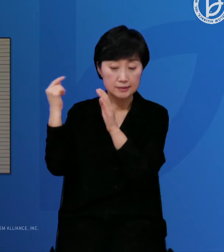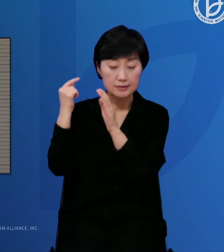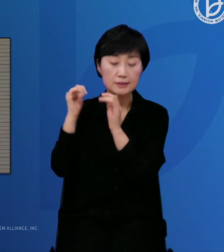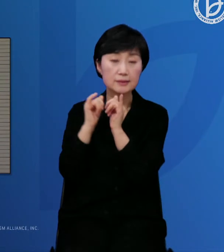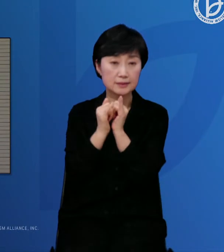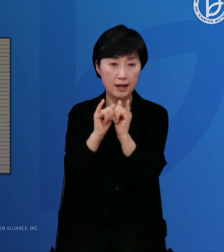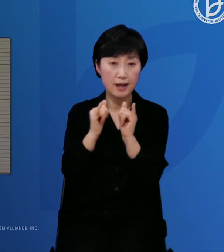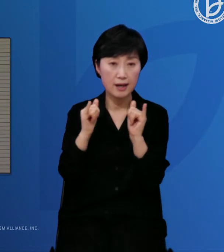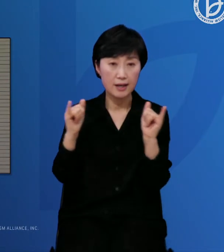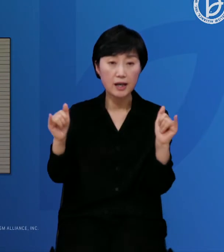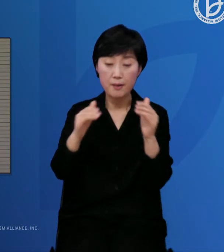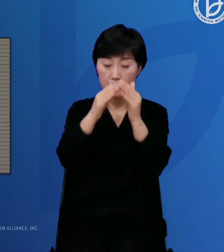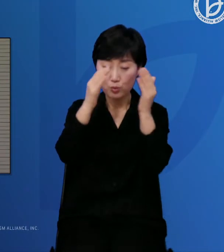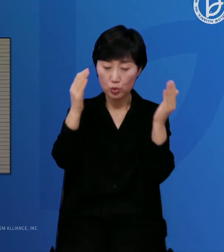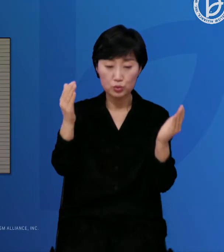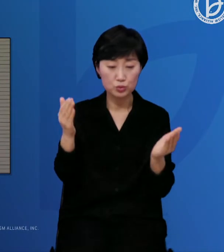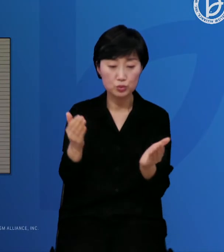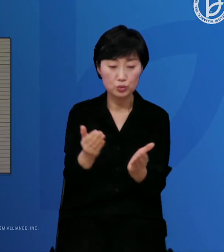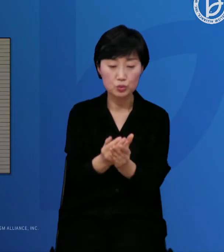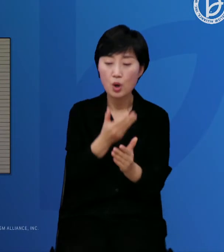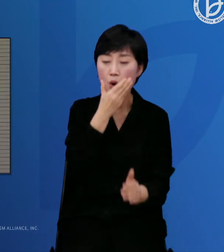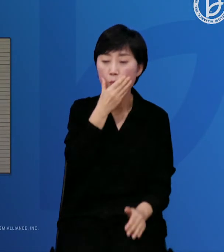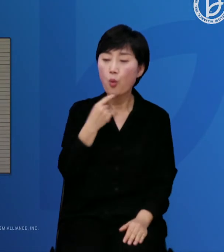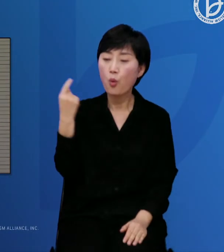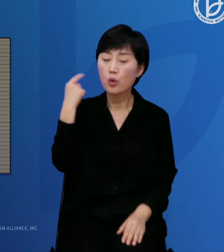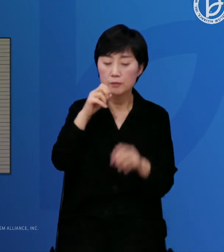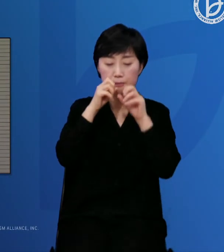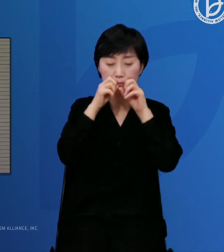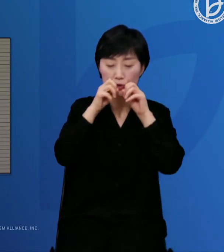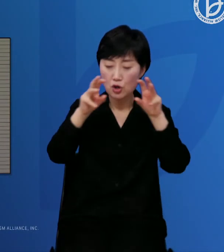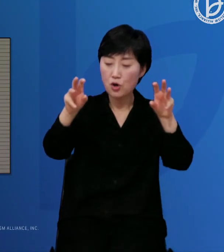듣는 사람마다 복음 전하여